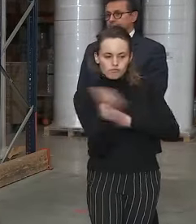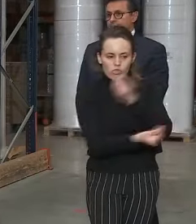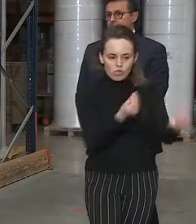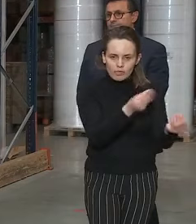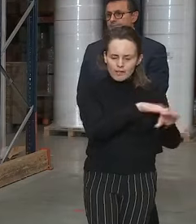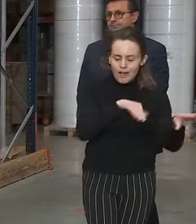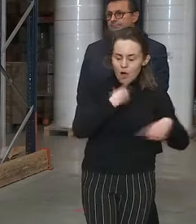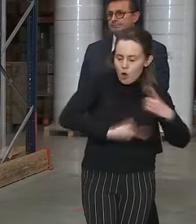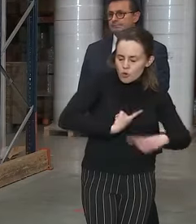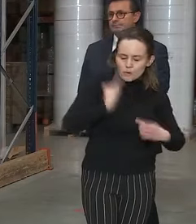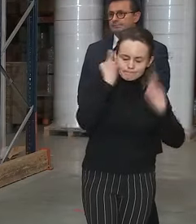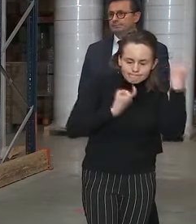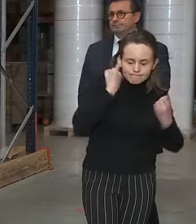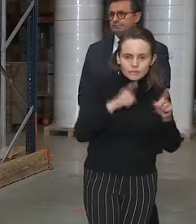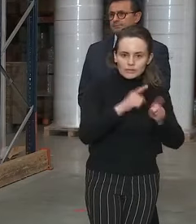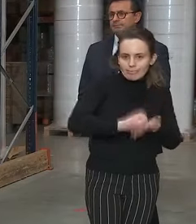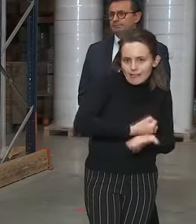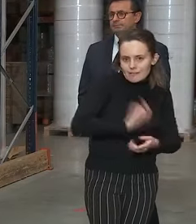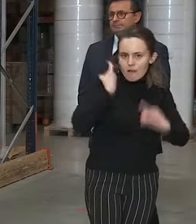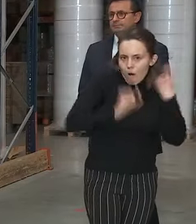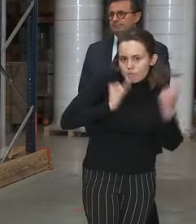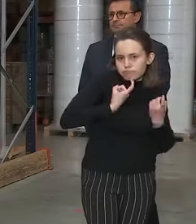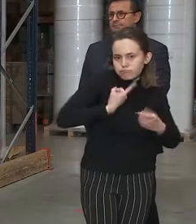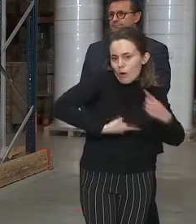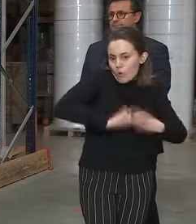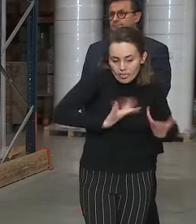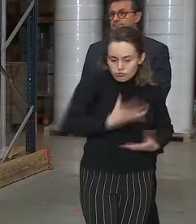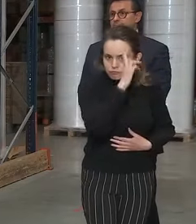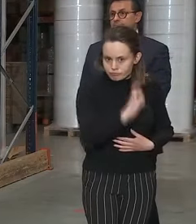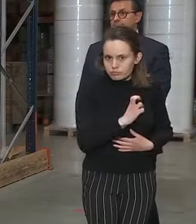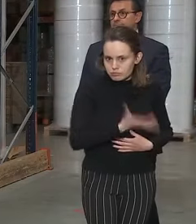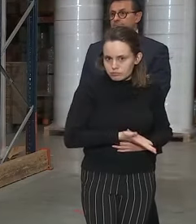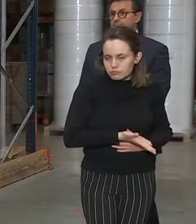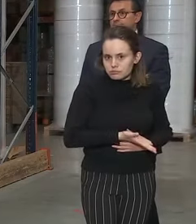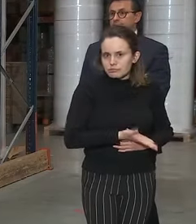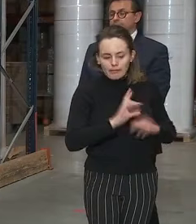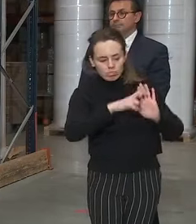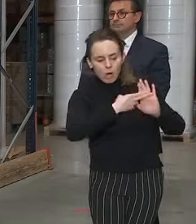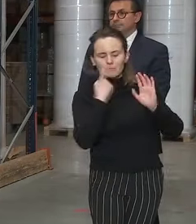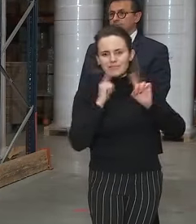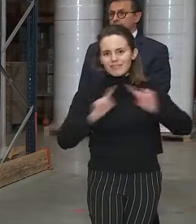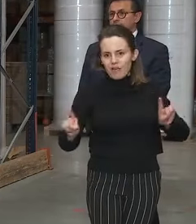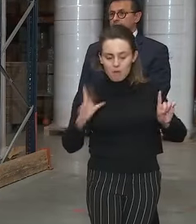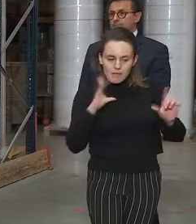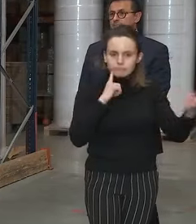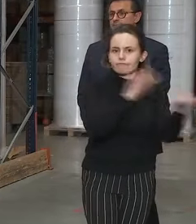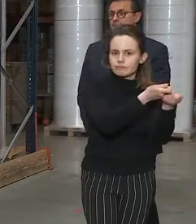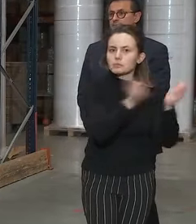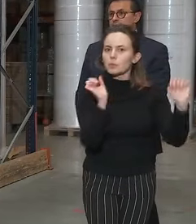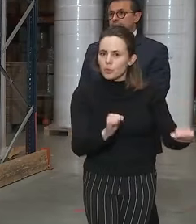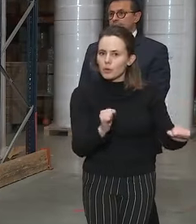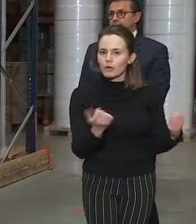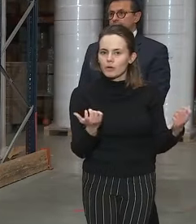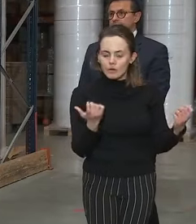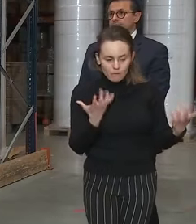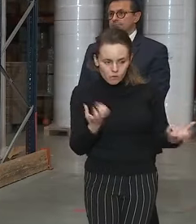où des homologations ont d'ores et déjà été données, les capacités sont lancées, dont les propriétés sont un peu différentes, mais qui correspondent aux besoins, qui puissent être donnés